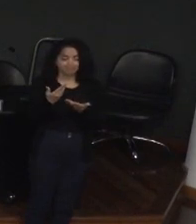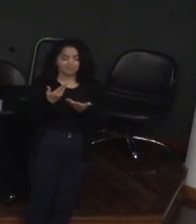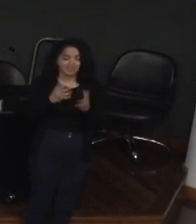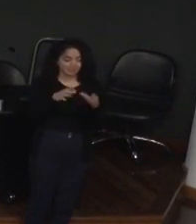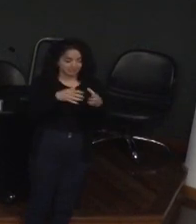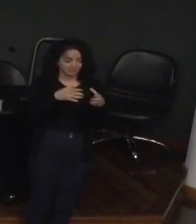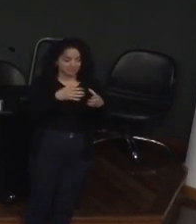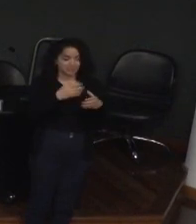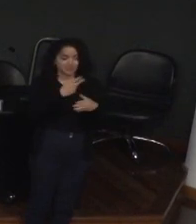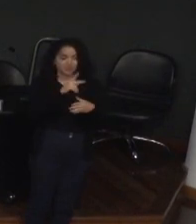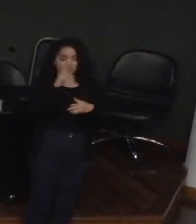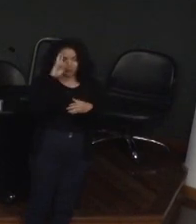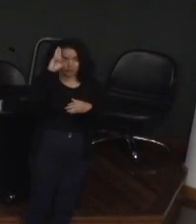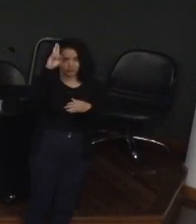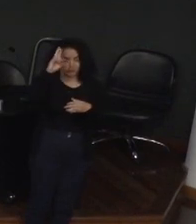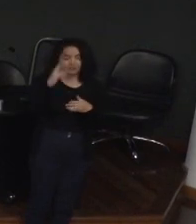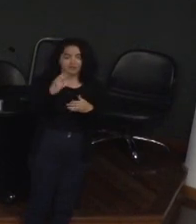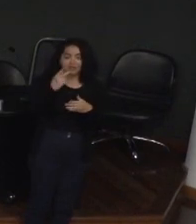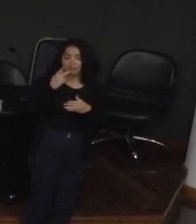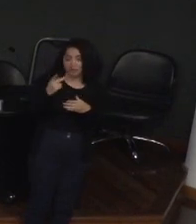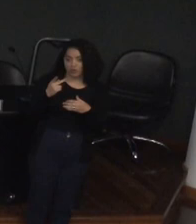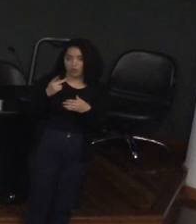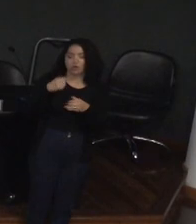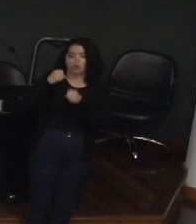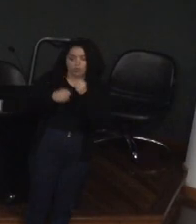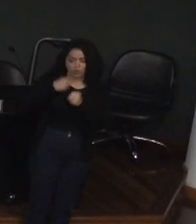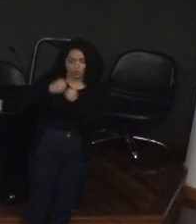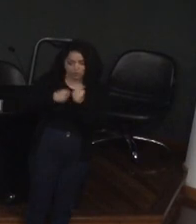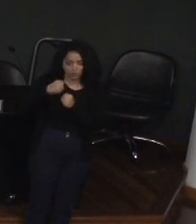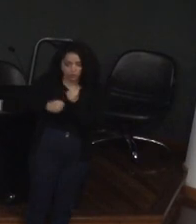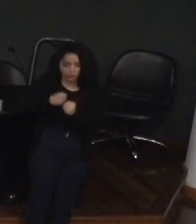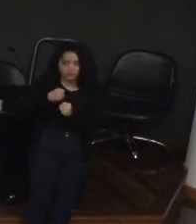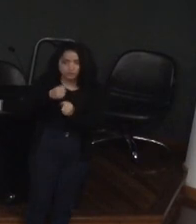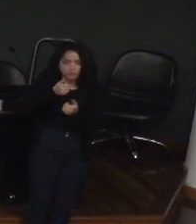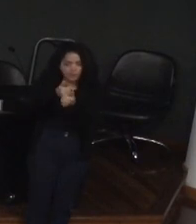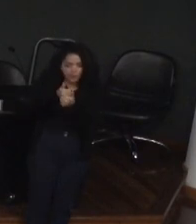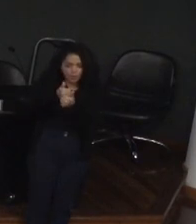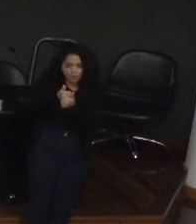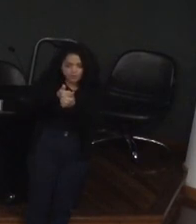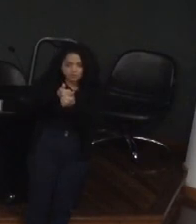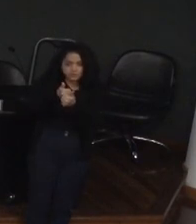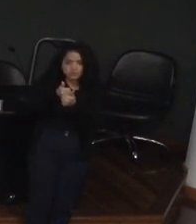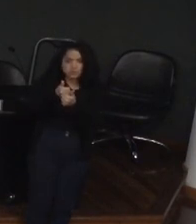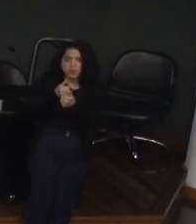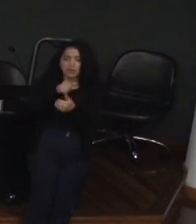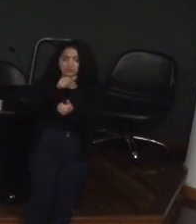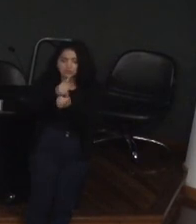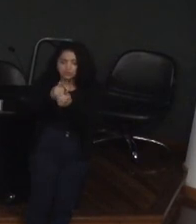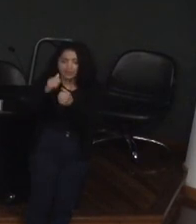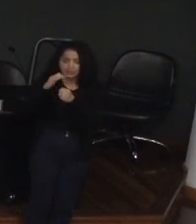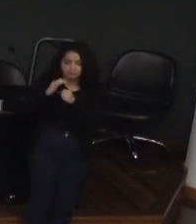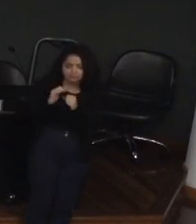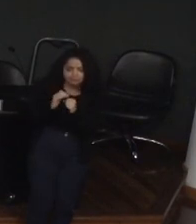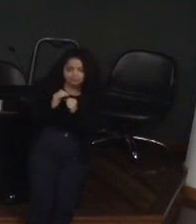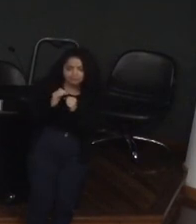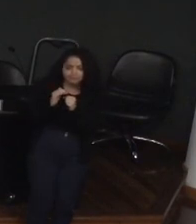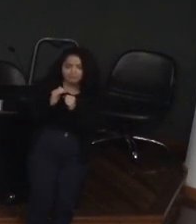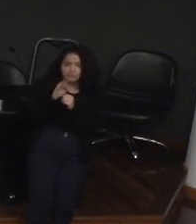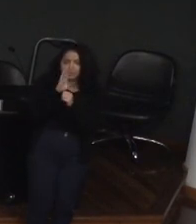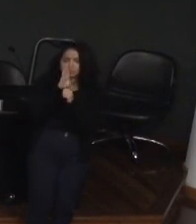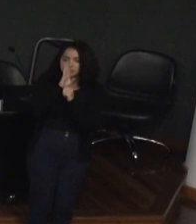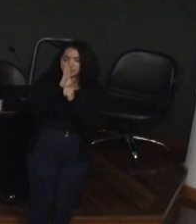tribo, o nativo falou, nós corremos, e quando nós chegamos próximo aos leopardos, nós paramos, abaixamos e ficamos em